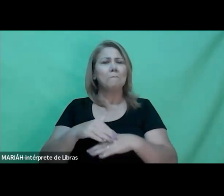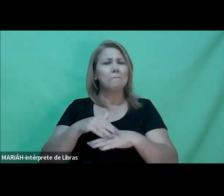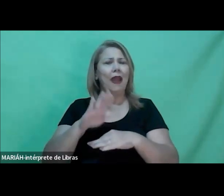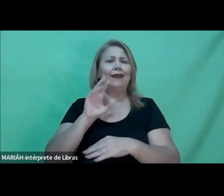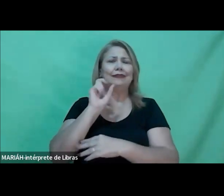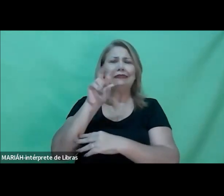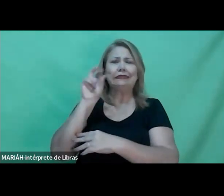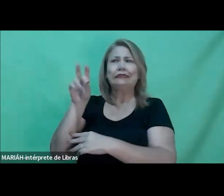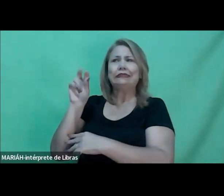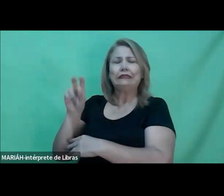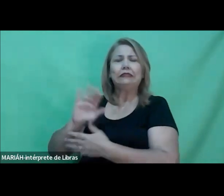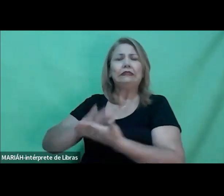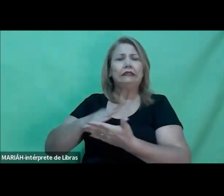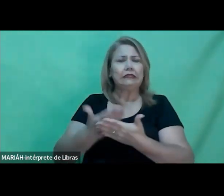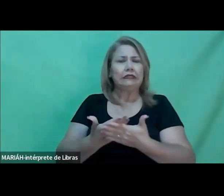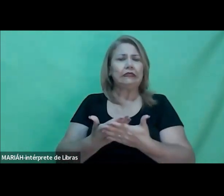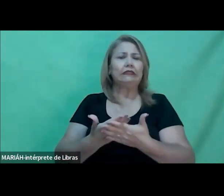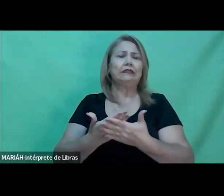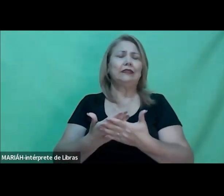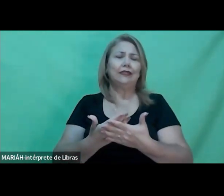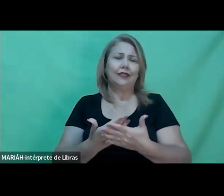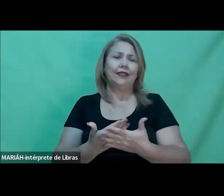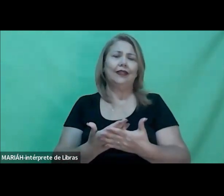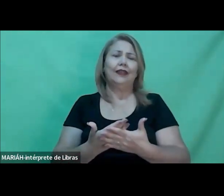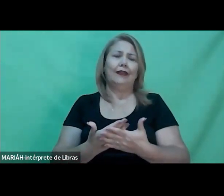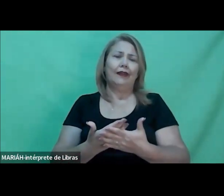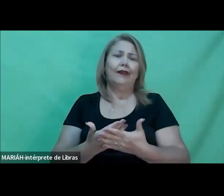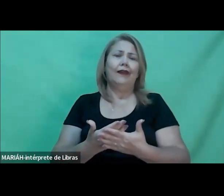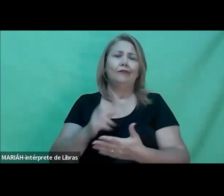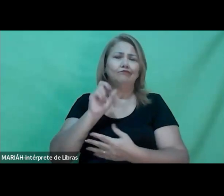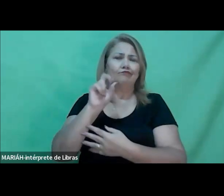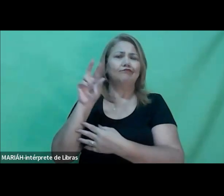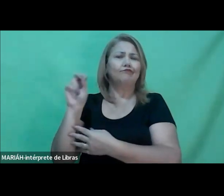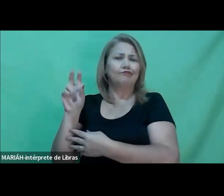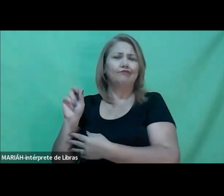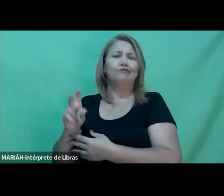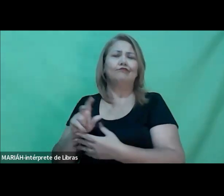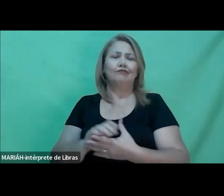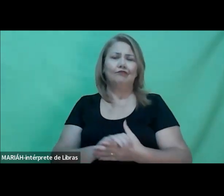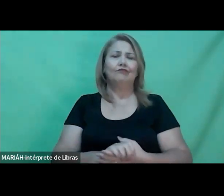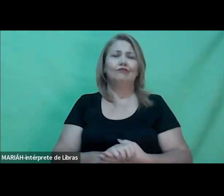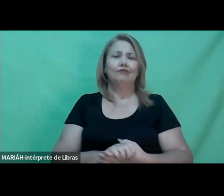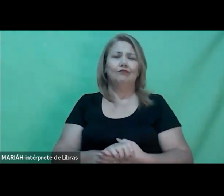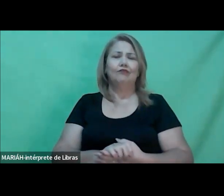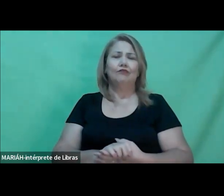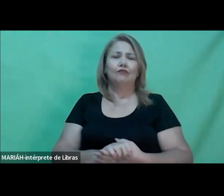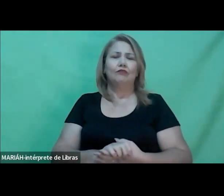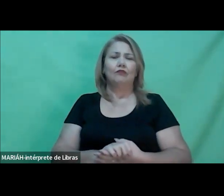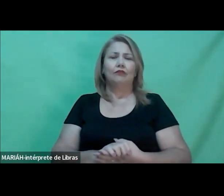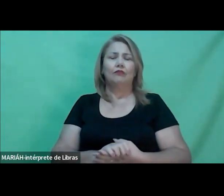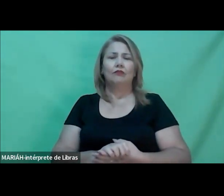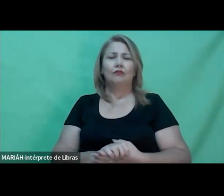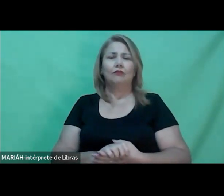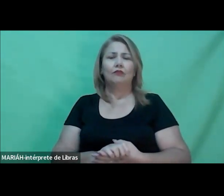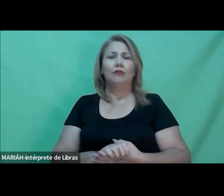interpretación eh En estos casos eh A veces se olvida decir qué